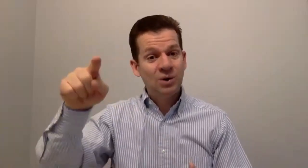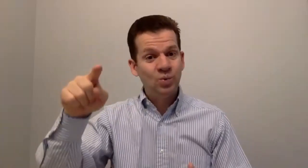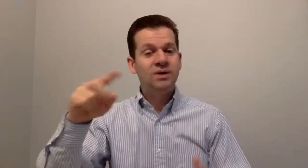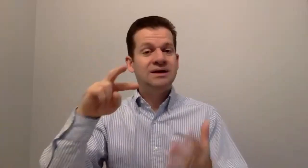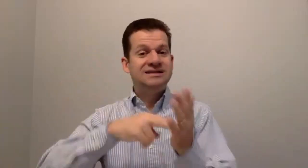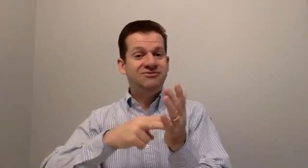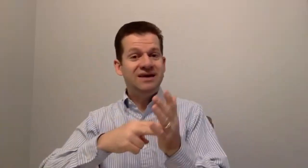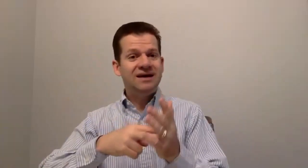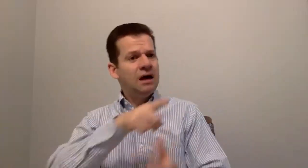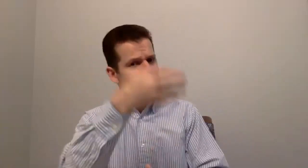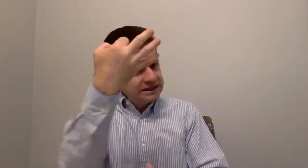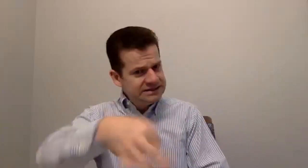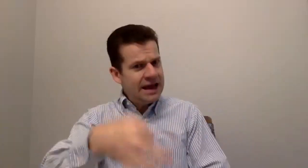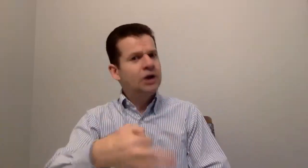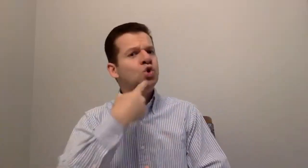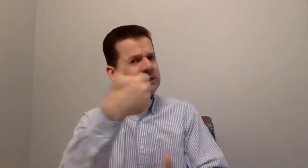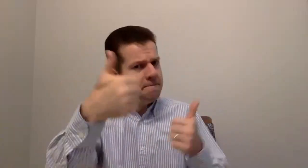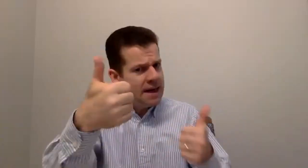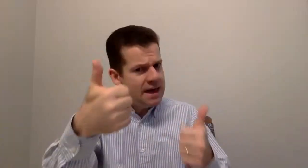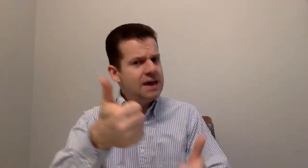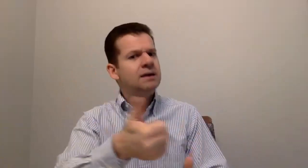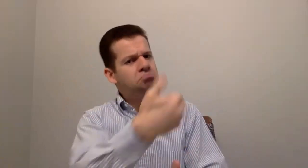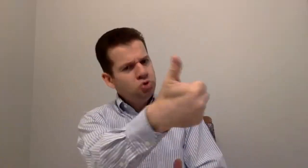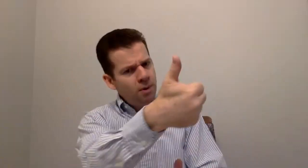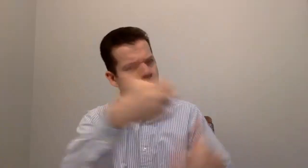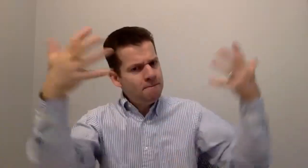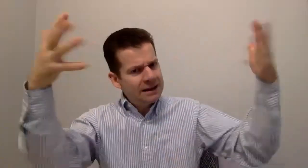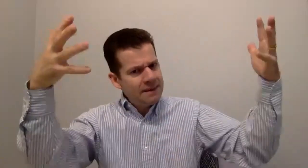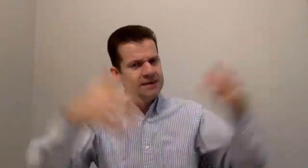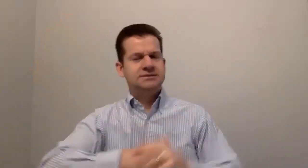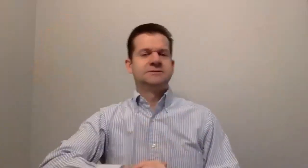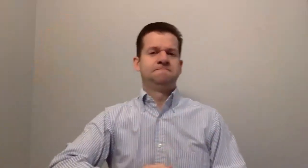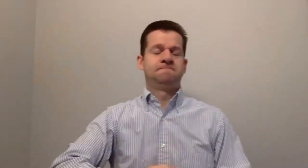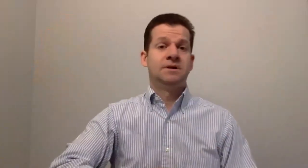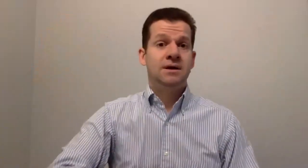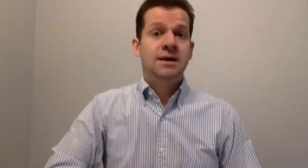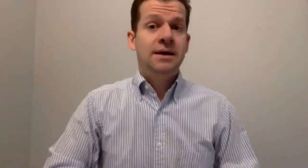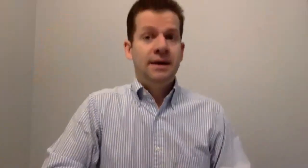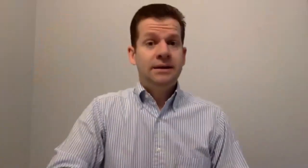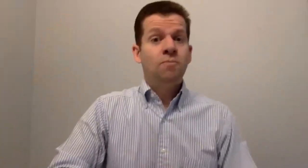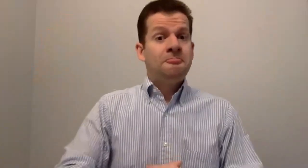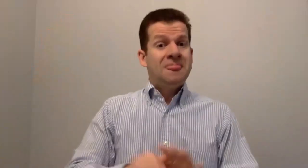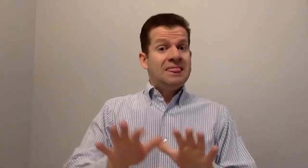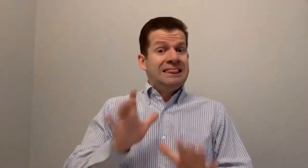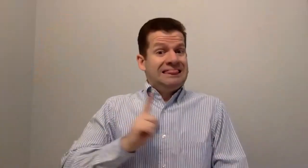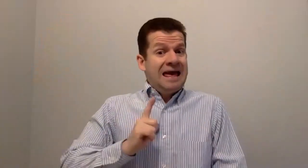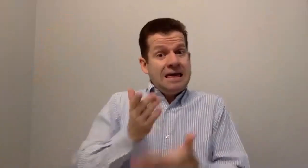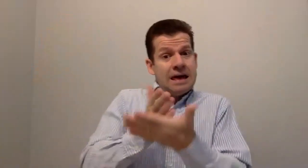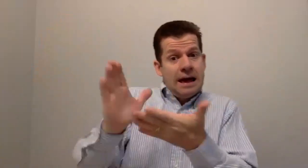afirmação. Significa, tá certo, tá bem, muito bom, parabéns. Então, tem,